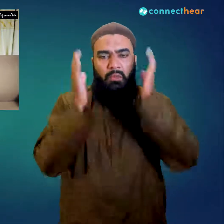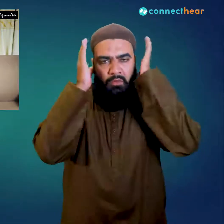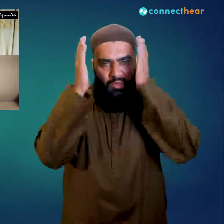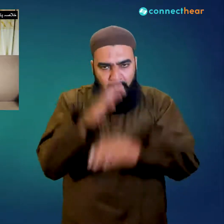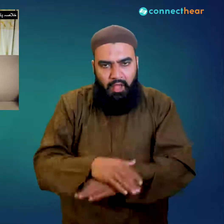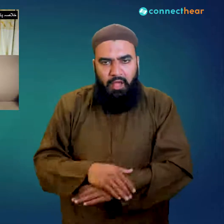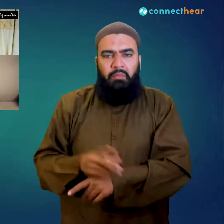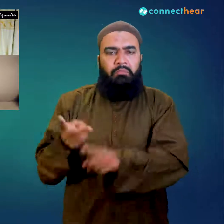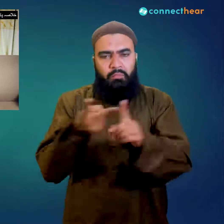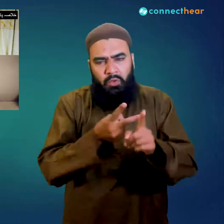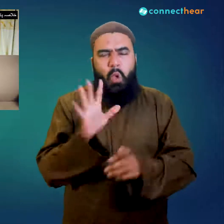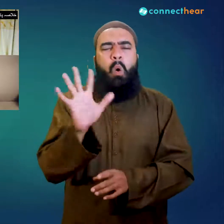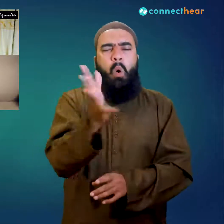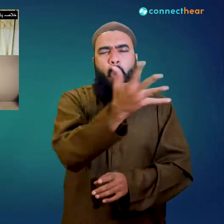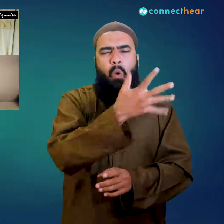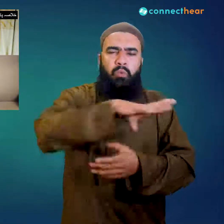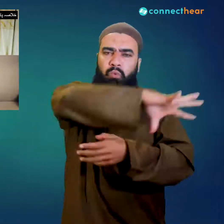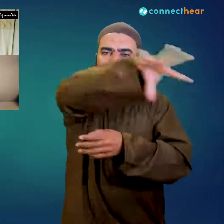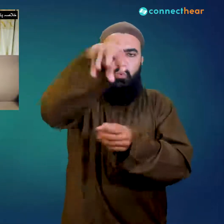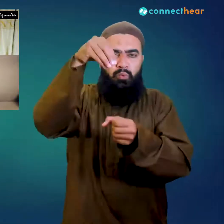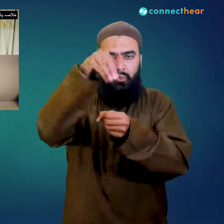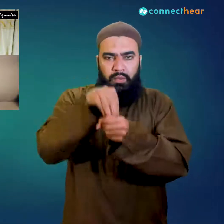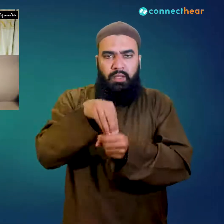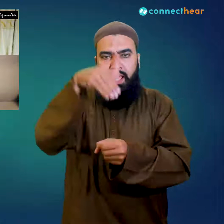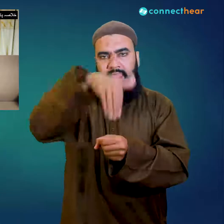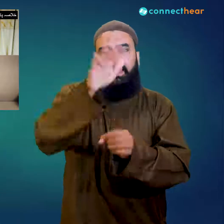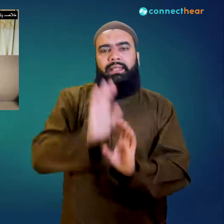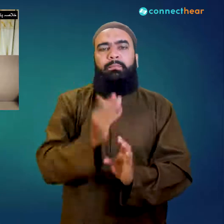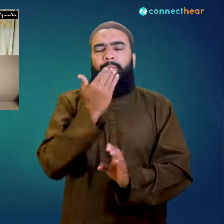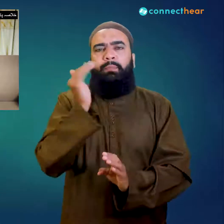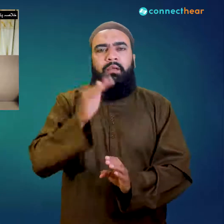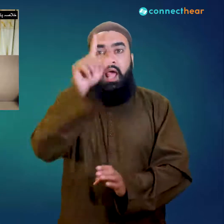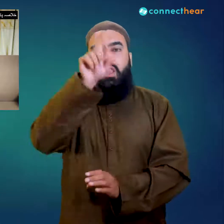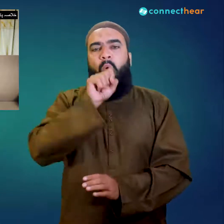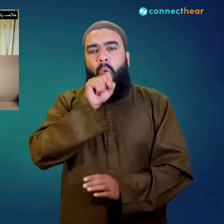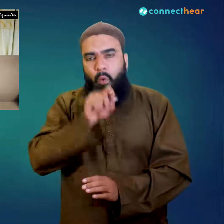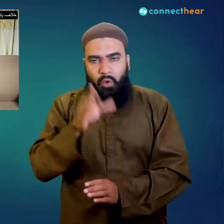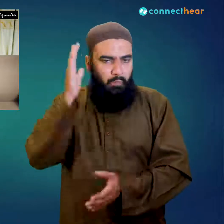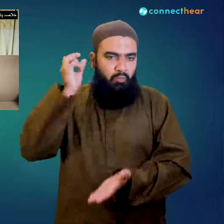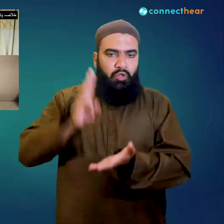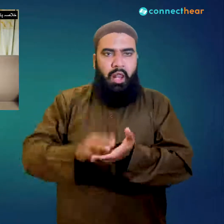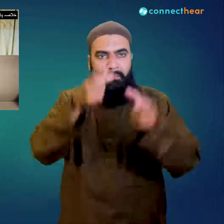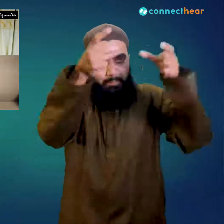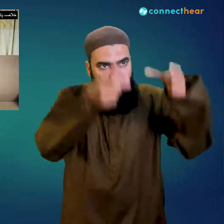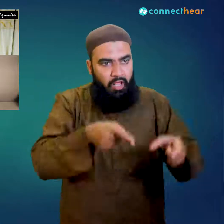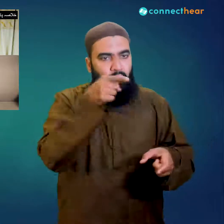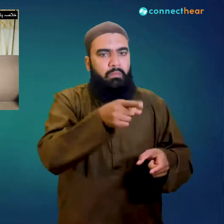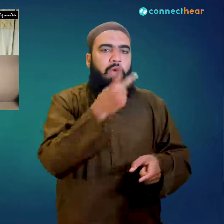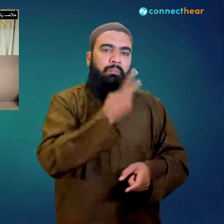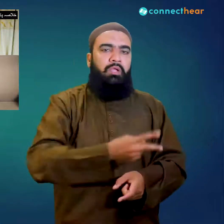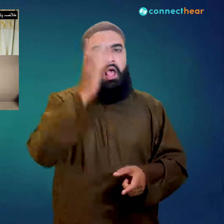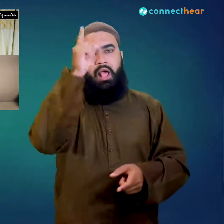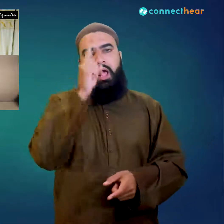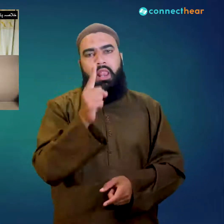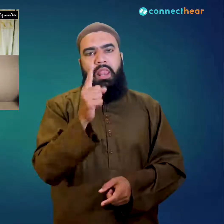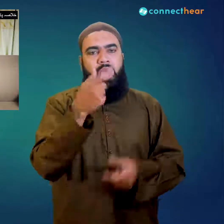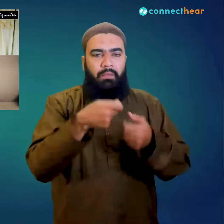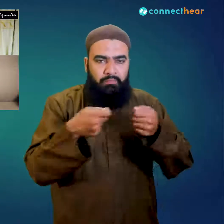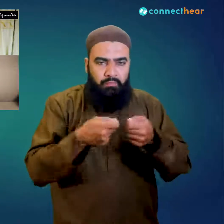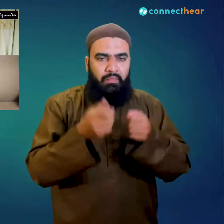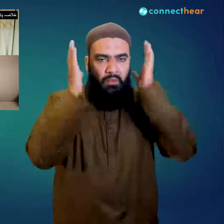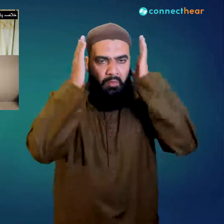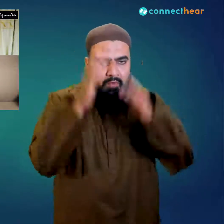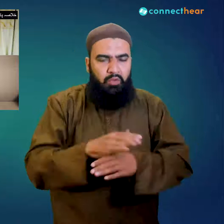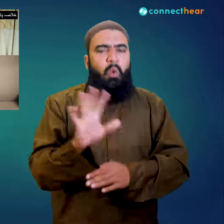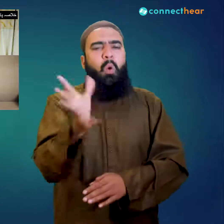اس طرح کا ذکر دوسری جگہوں پر نہیں ملتا۔ یہ بات تو ملتی ہے کہ ایمان والوں کو حکم دیا گیا کہ وہ اللہ کا ذکر کثرت